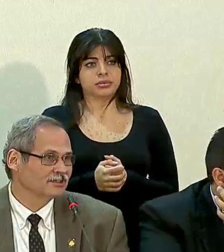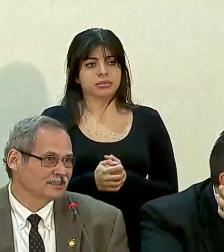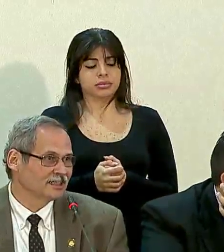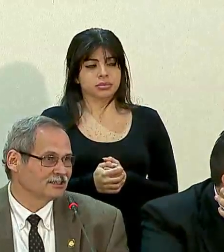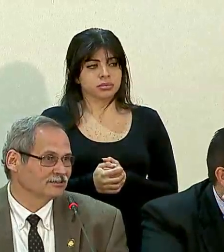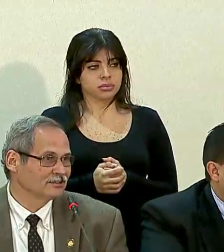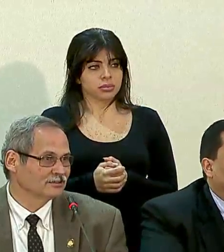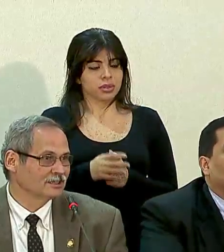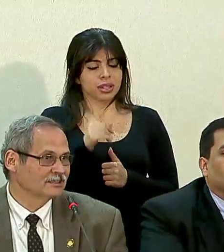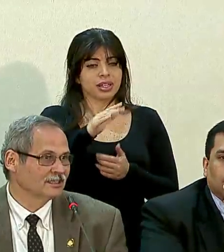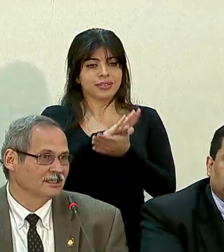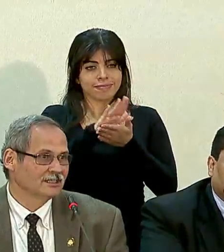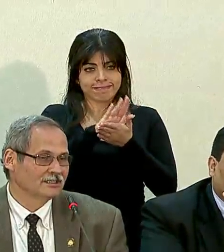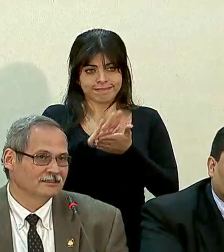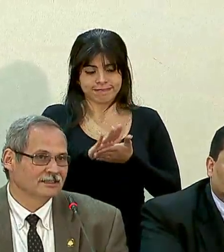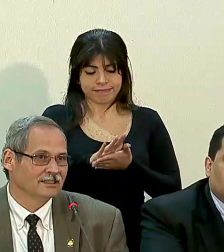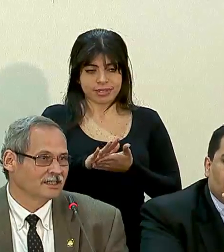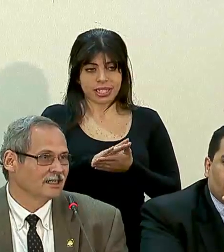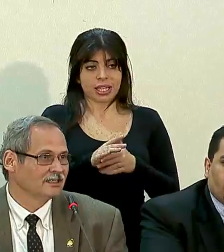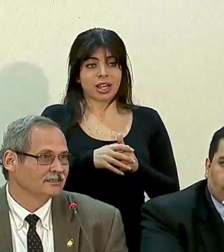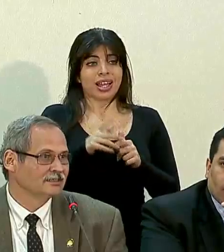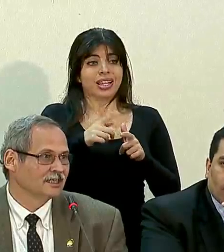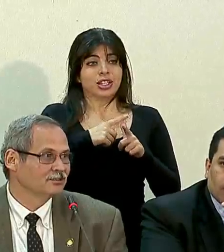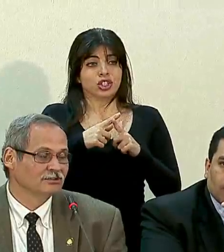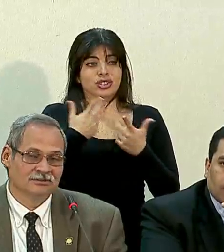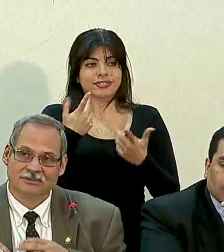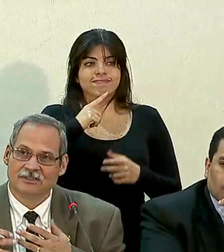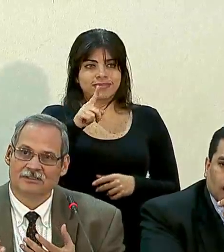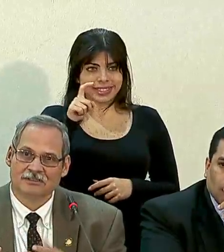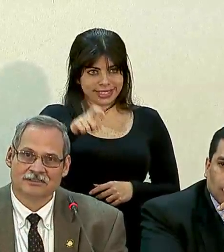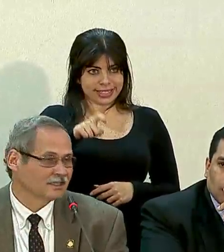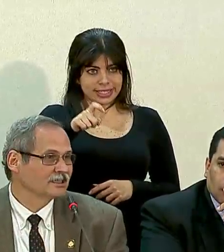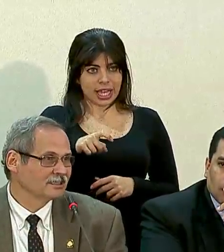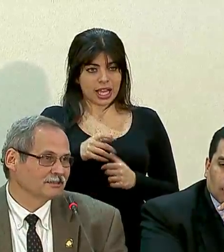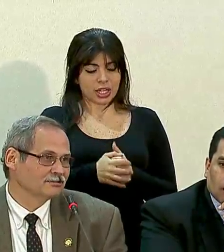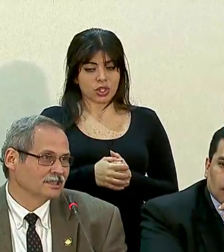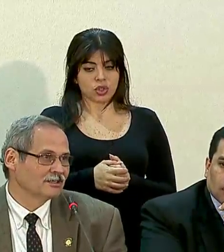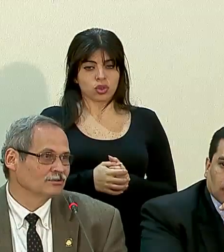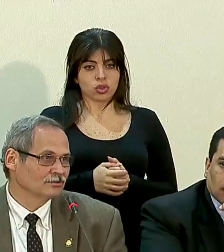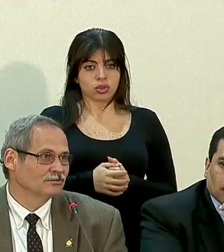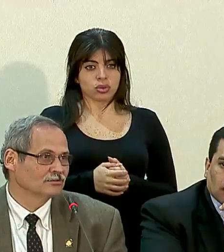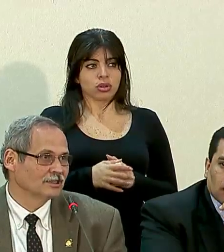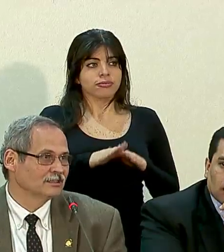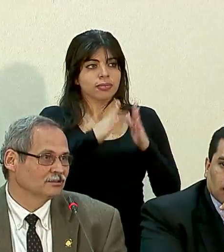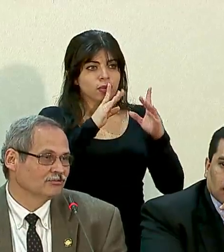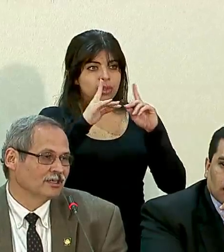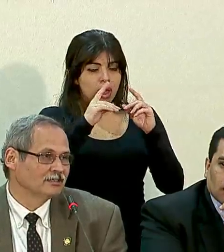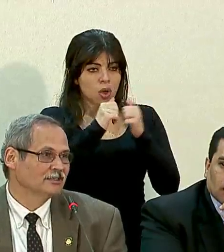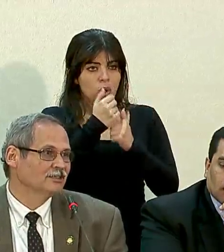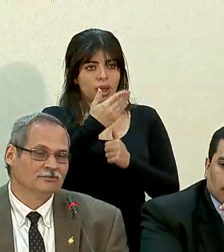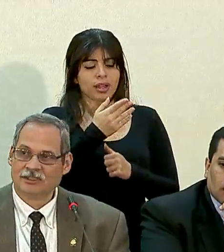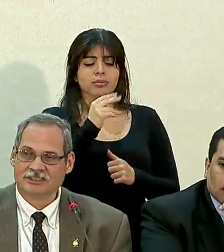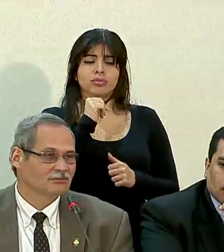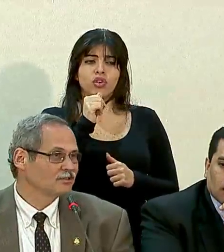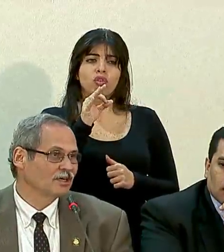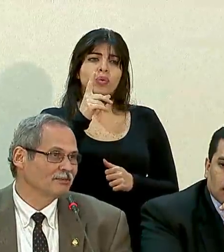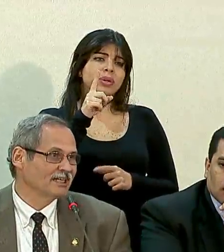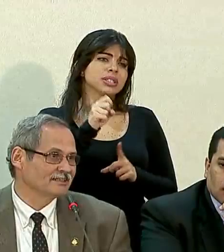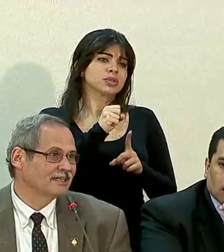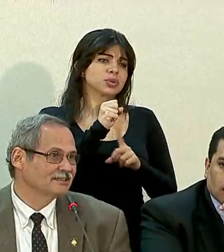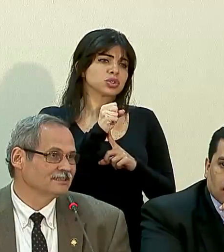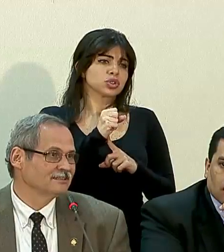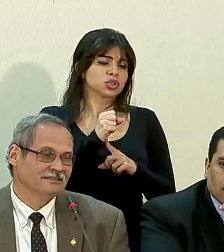y fitosanitarios. Entonces, era necesario tratar de abrir un diálogo con él. No fue una